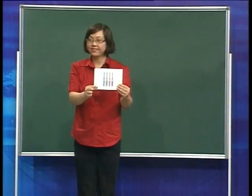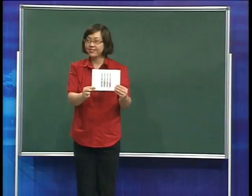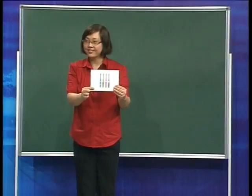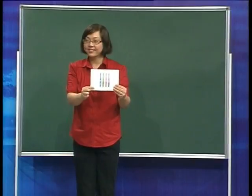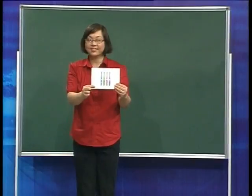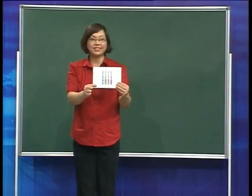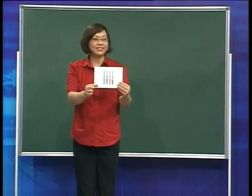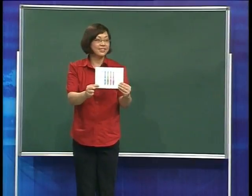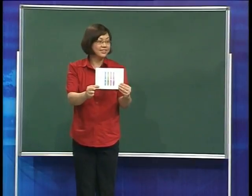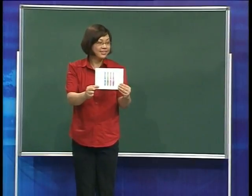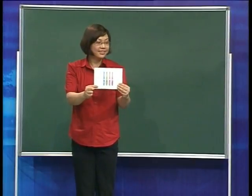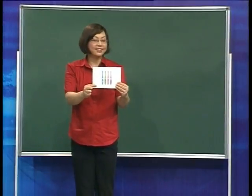Các em hãy nhìn tranh minh họa này